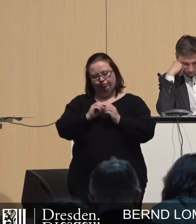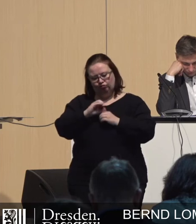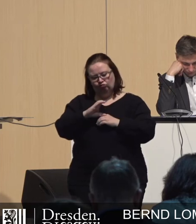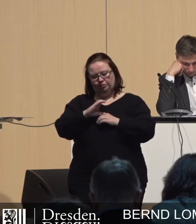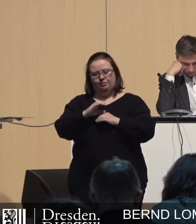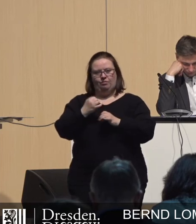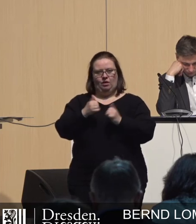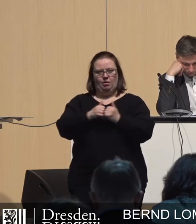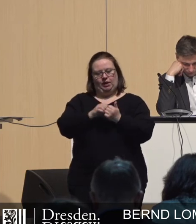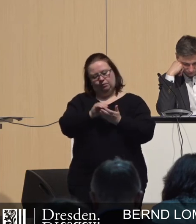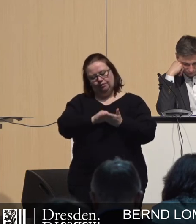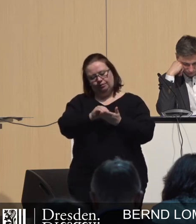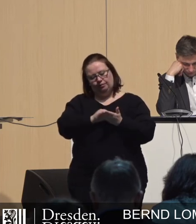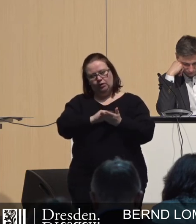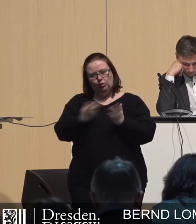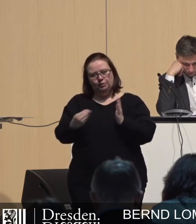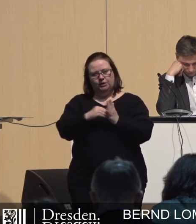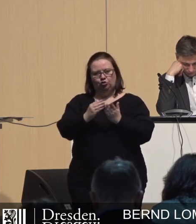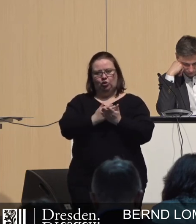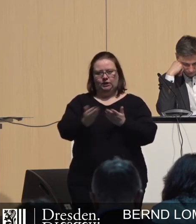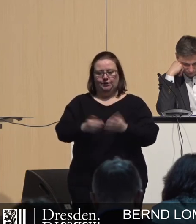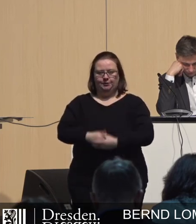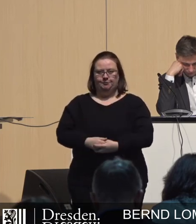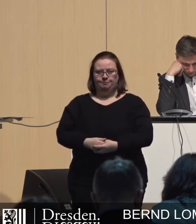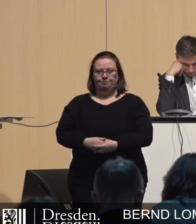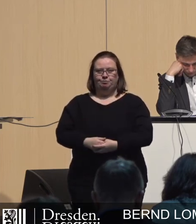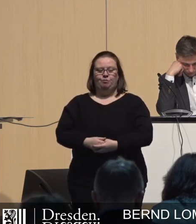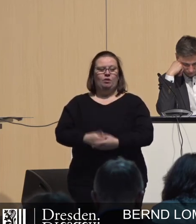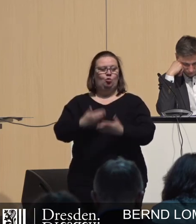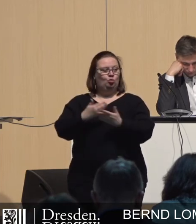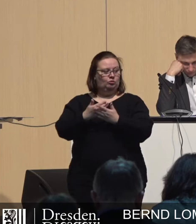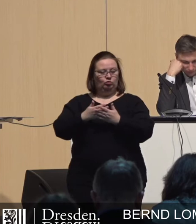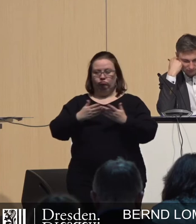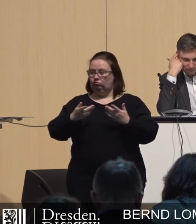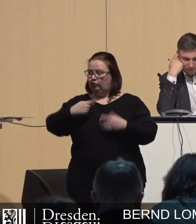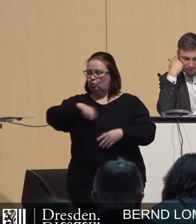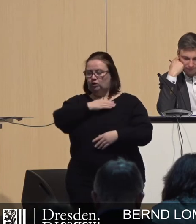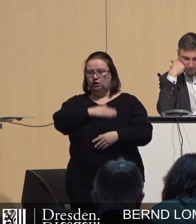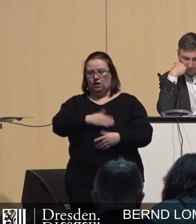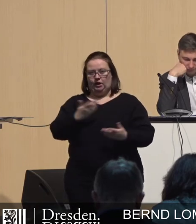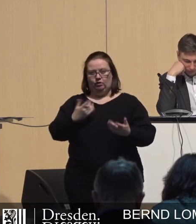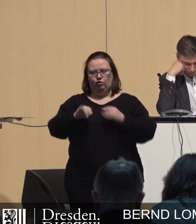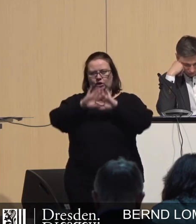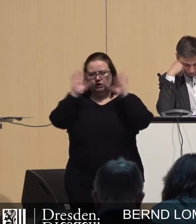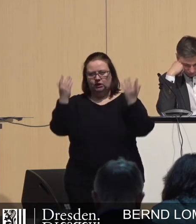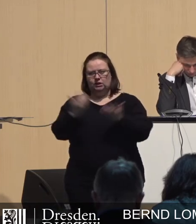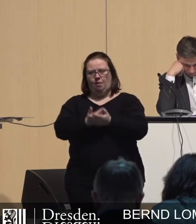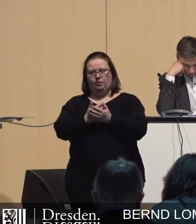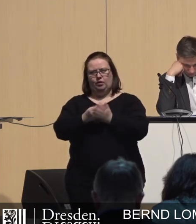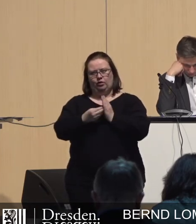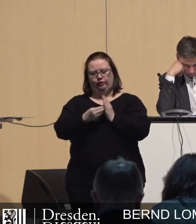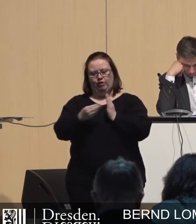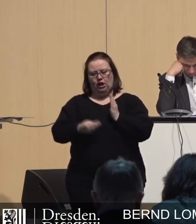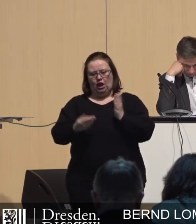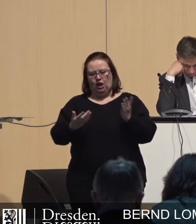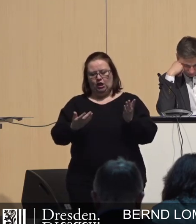zumindest rudimentär zu verstehen und mitzugehen. Von daher von unserer Seite zunächst mal zu diesem Gesamtwerk, was